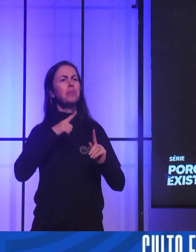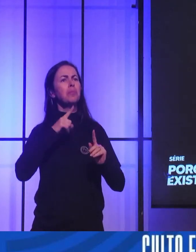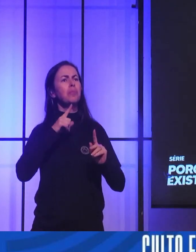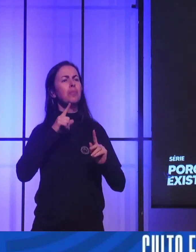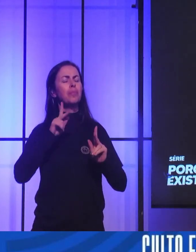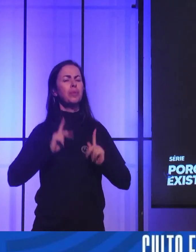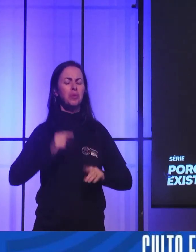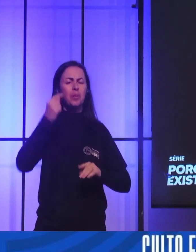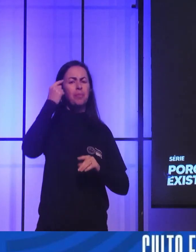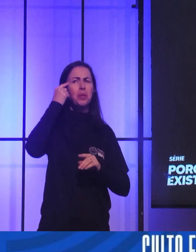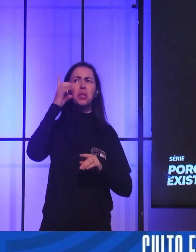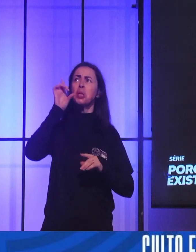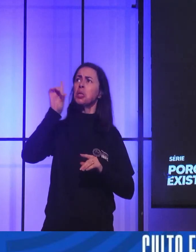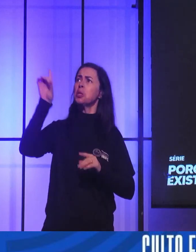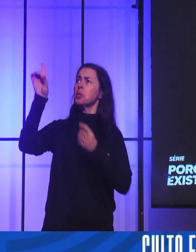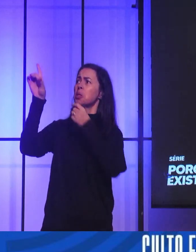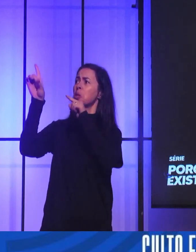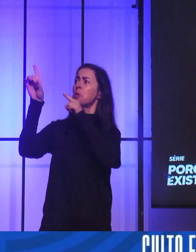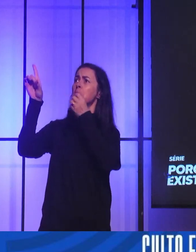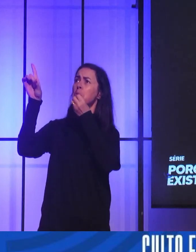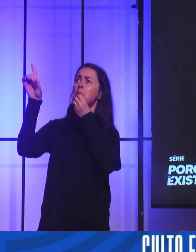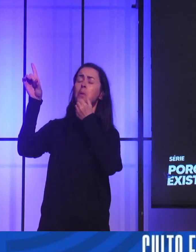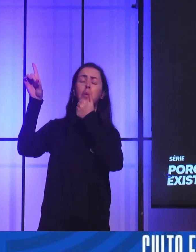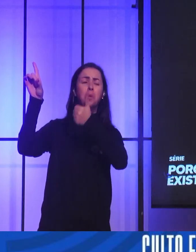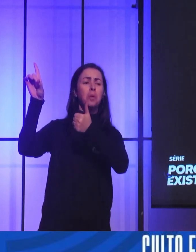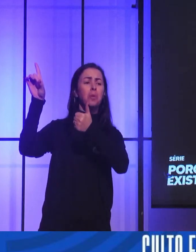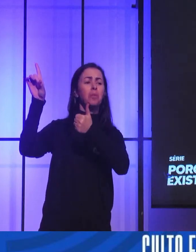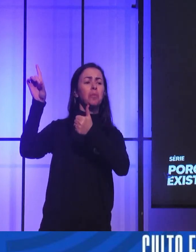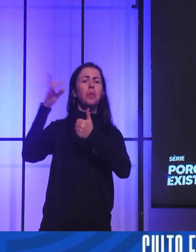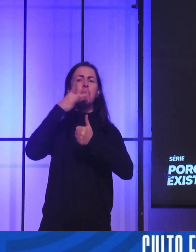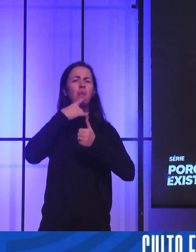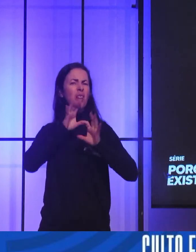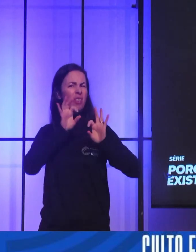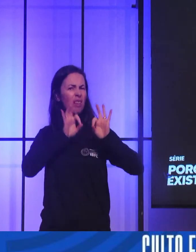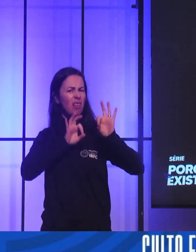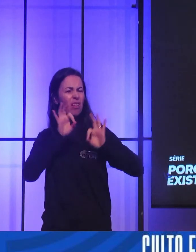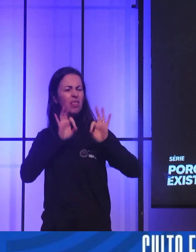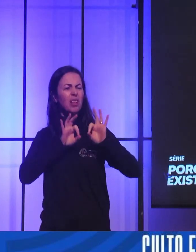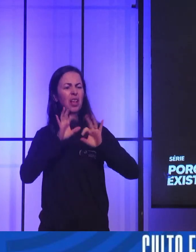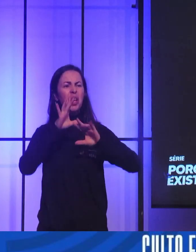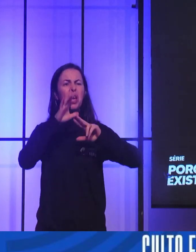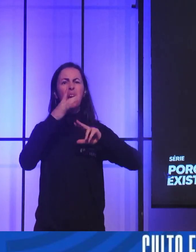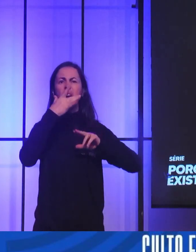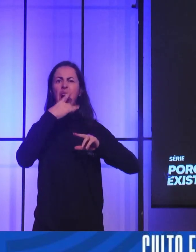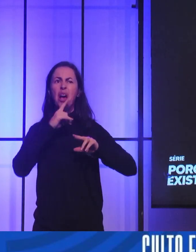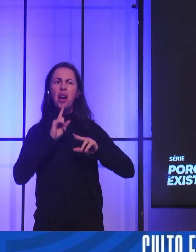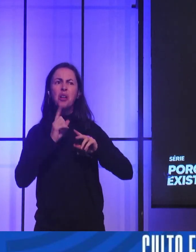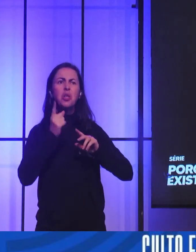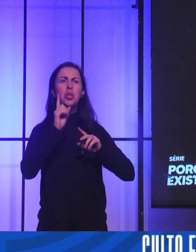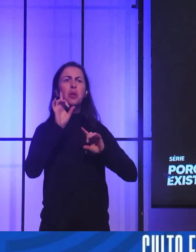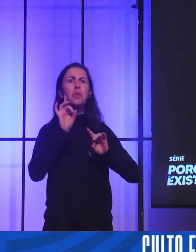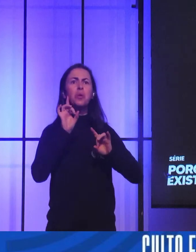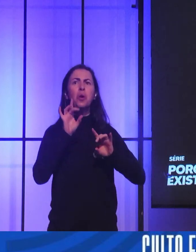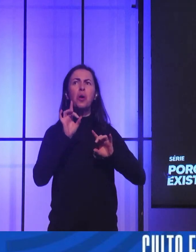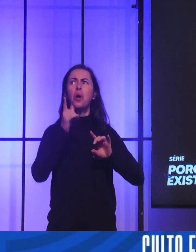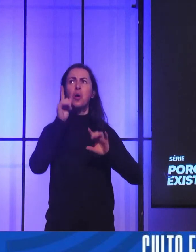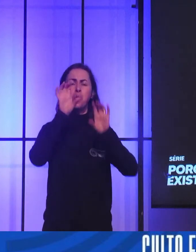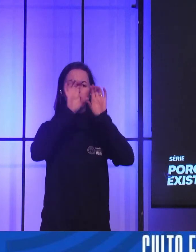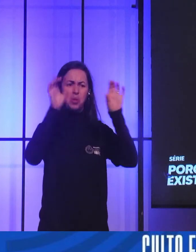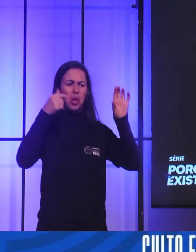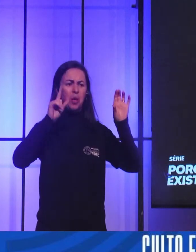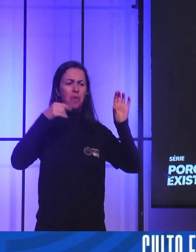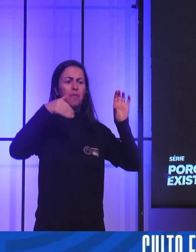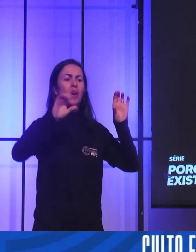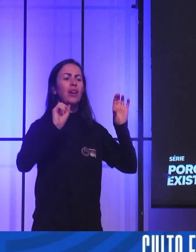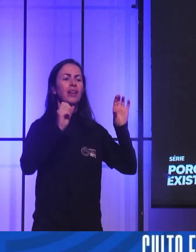bom e vai dar um jeitinho e só não vai para o céu um Hitler, só não vai para o céu um